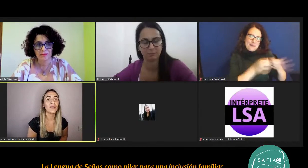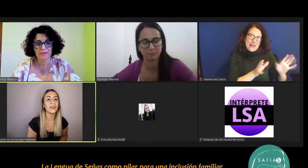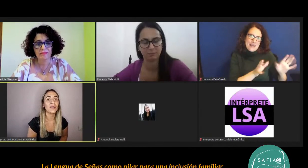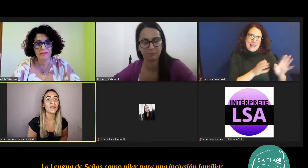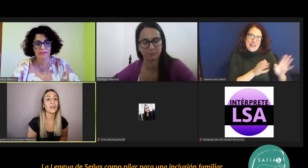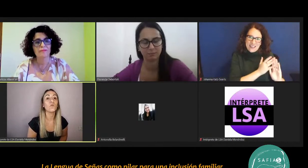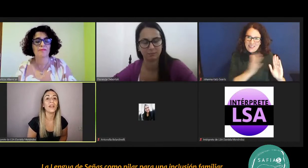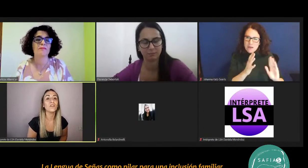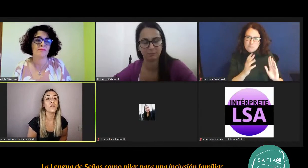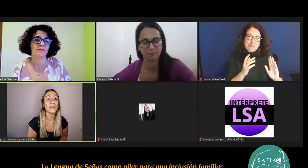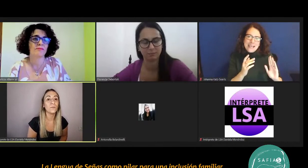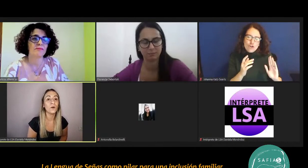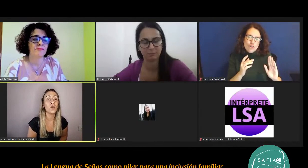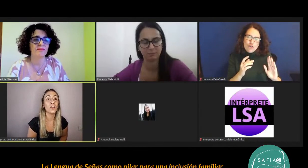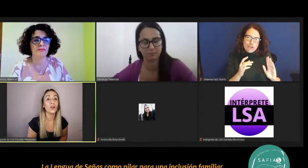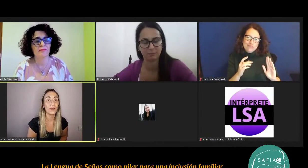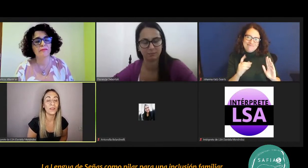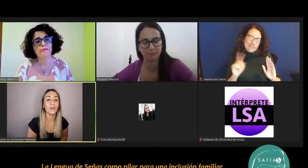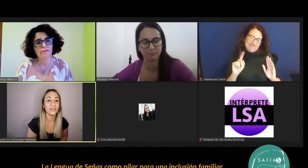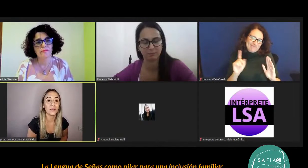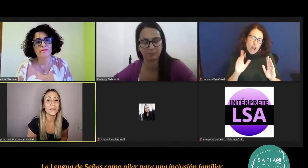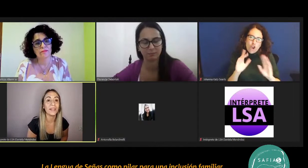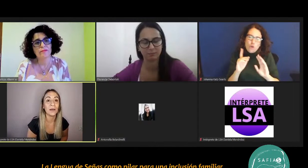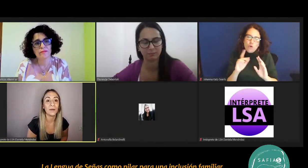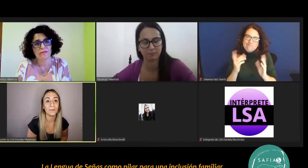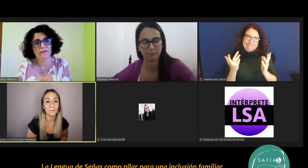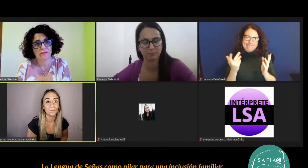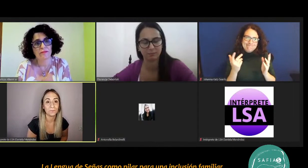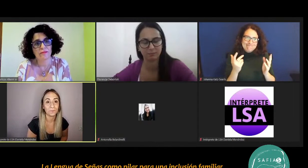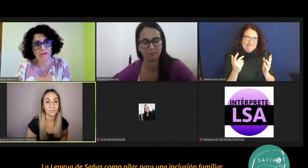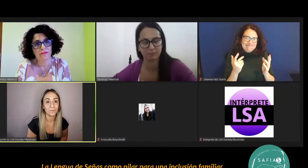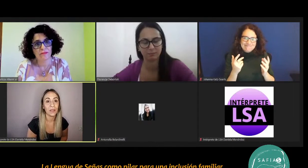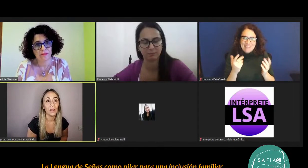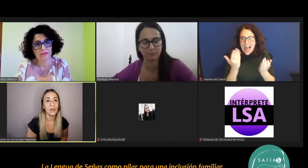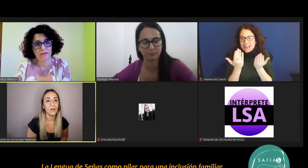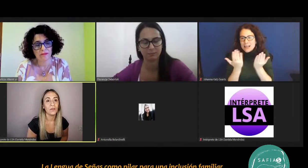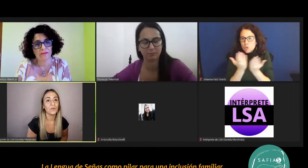podrá ir recuperando de a poco lo que perdió en esa primera etapa.